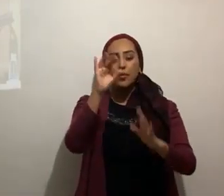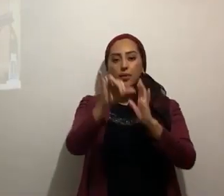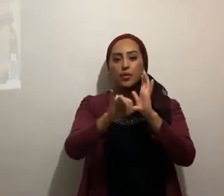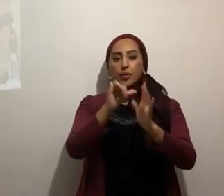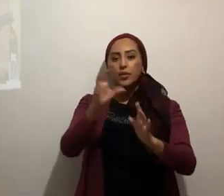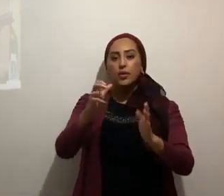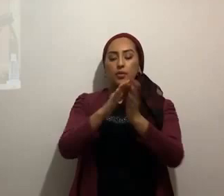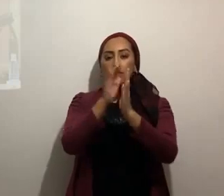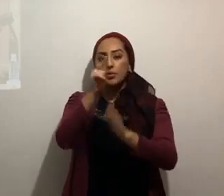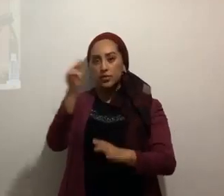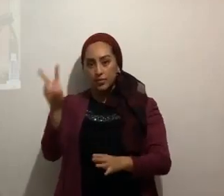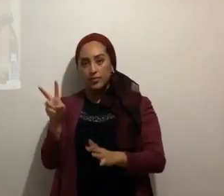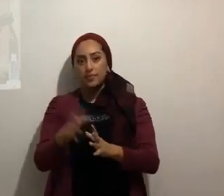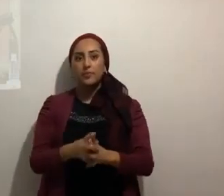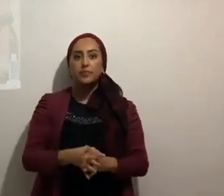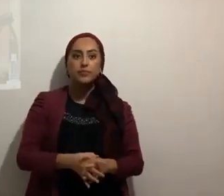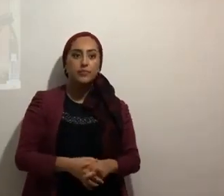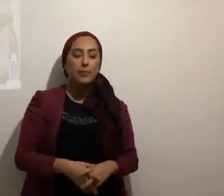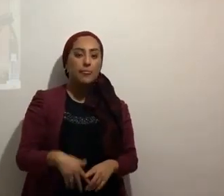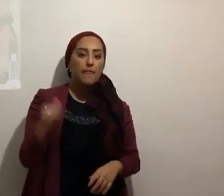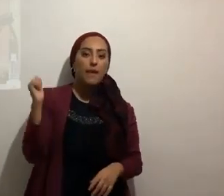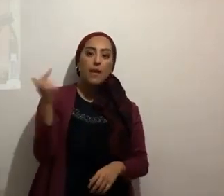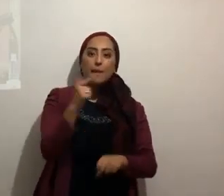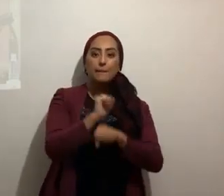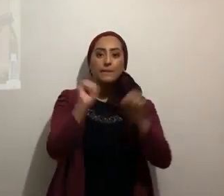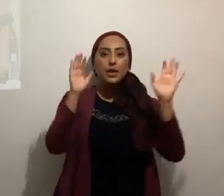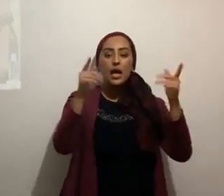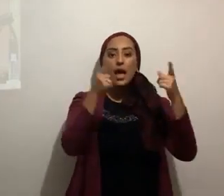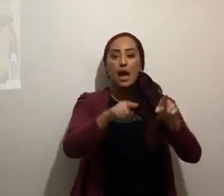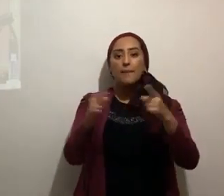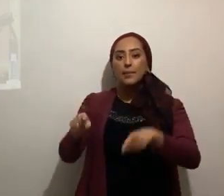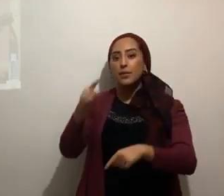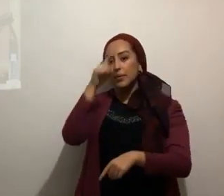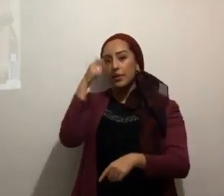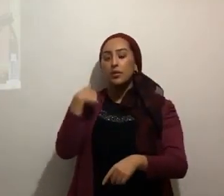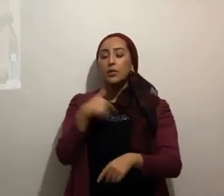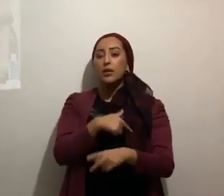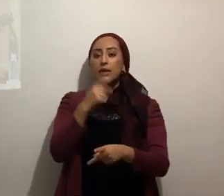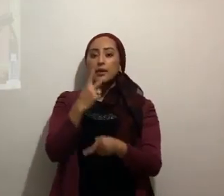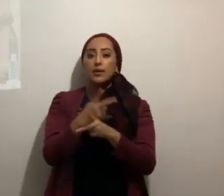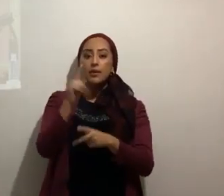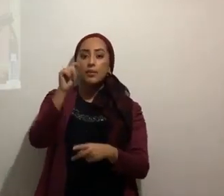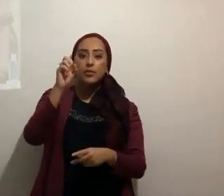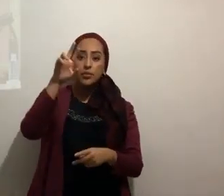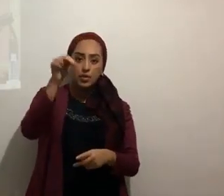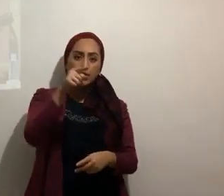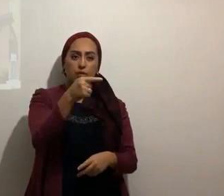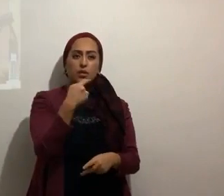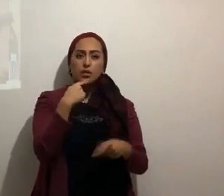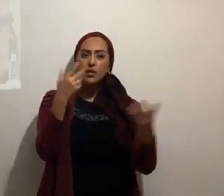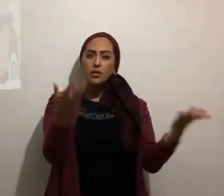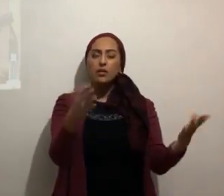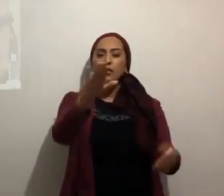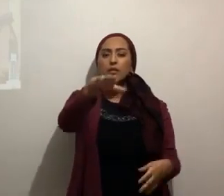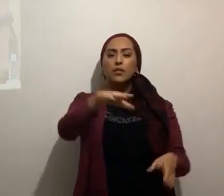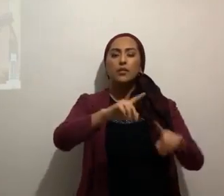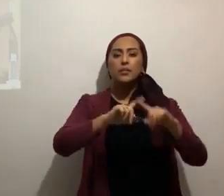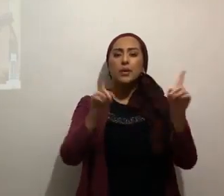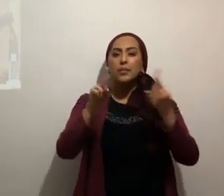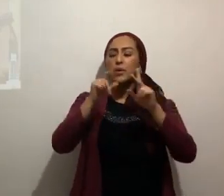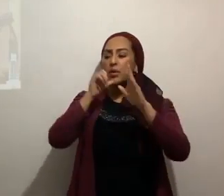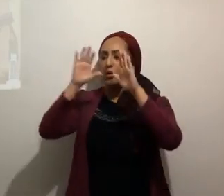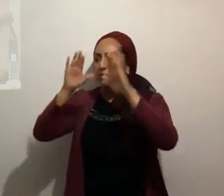Shalom 132. Entonces, todos los milagros suceden porque uno guarda Torah. Y tú dirás, bueno, pero los que